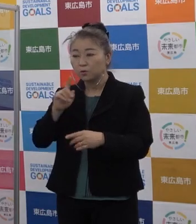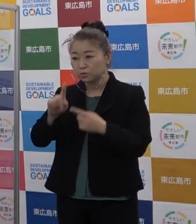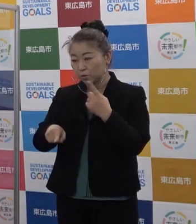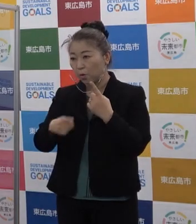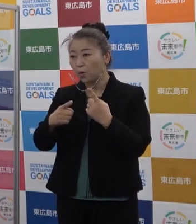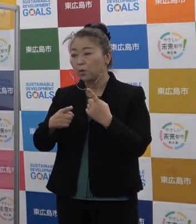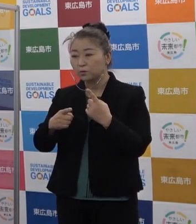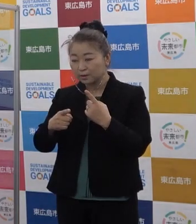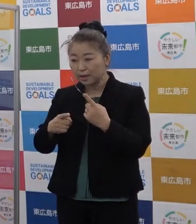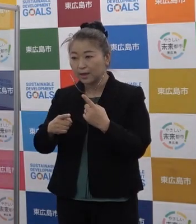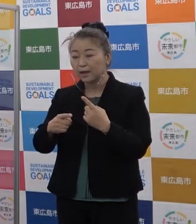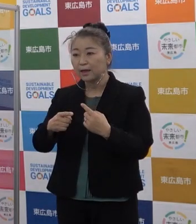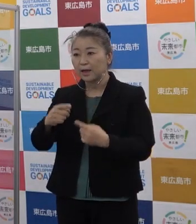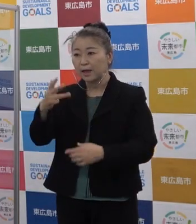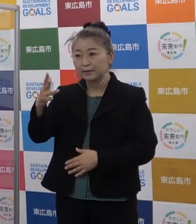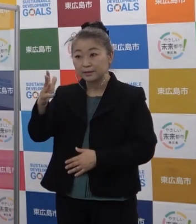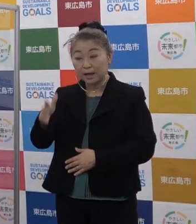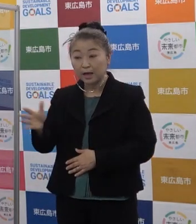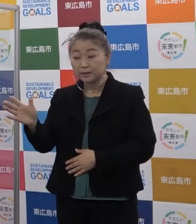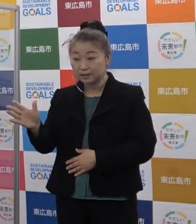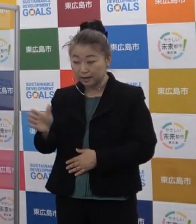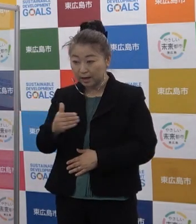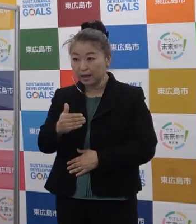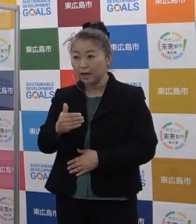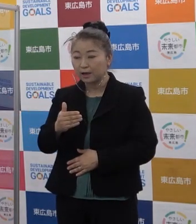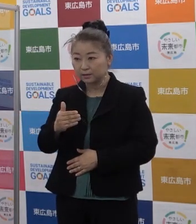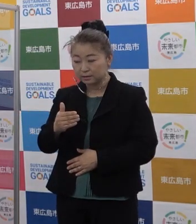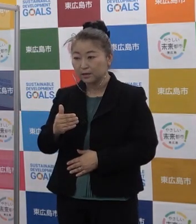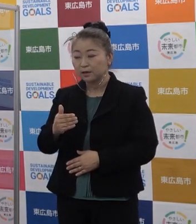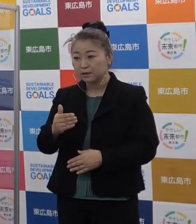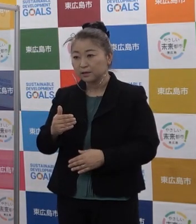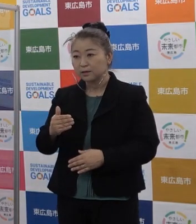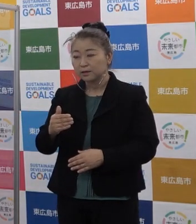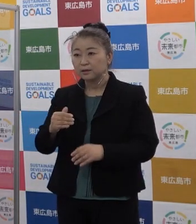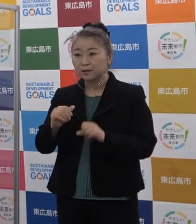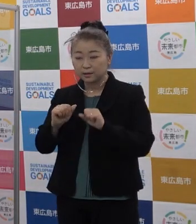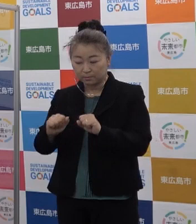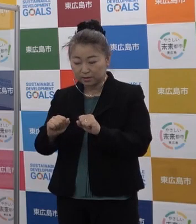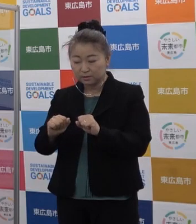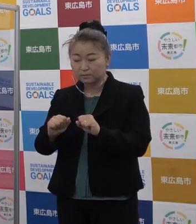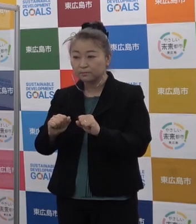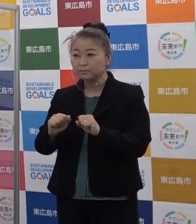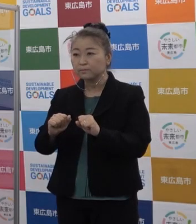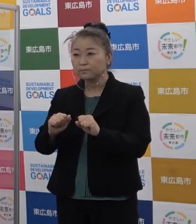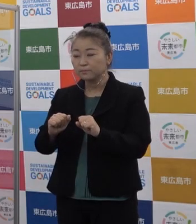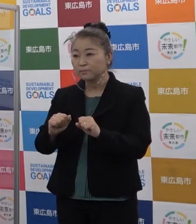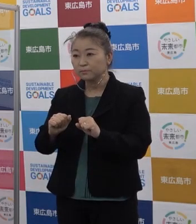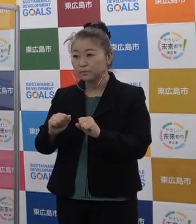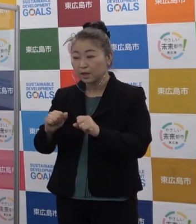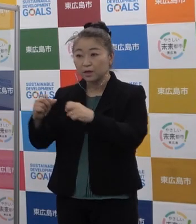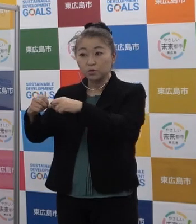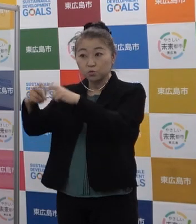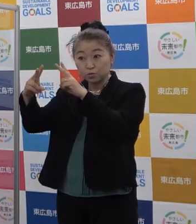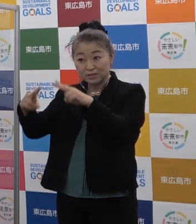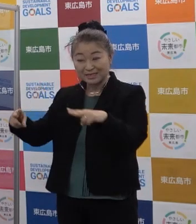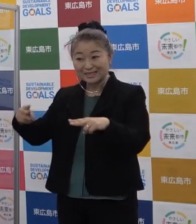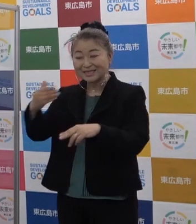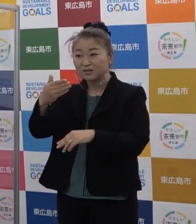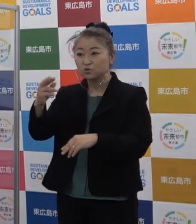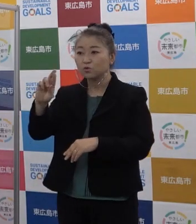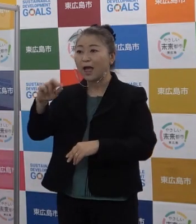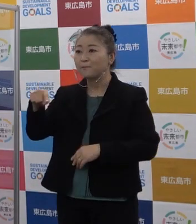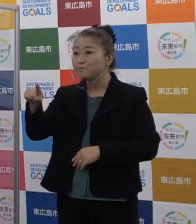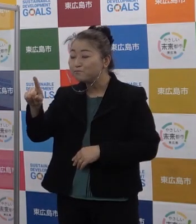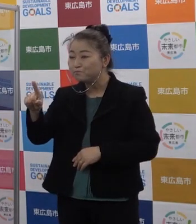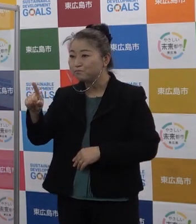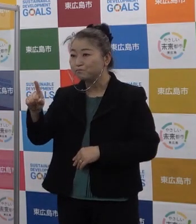までということで、4月1日から8日まで。でさらに富士グラン東広島の1回